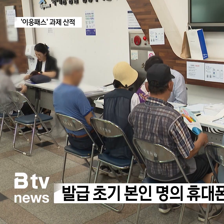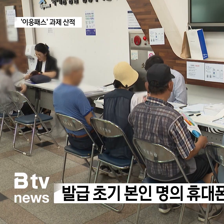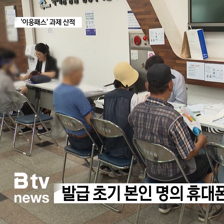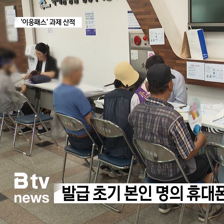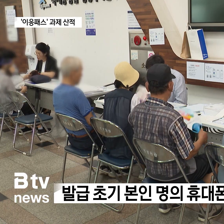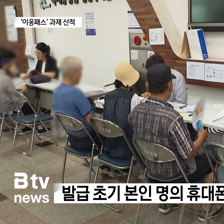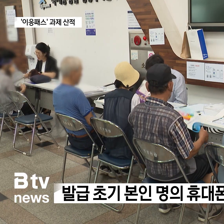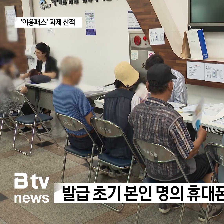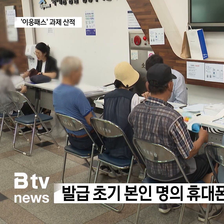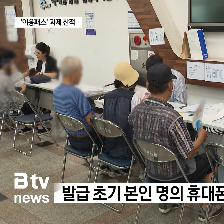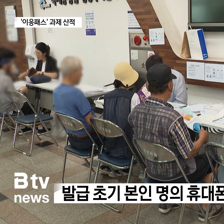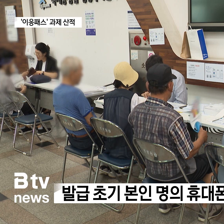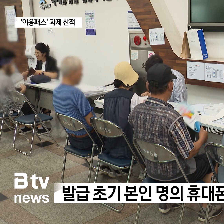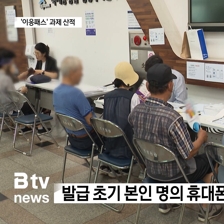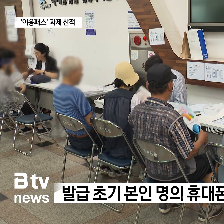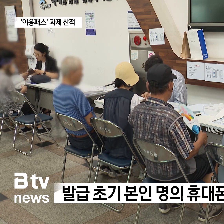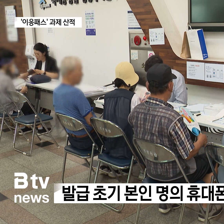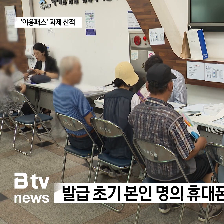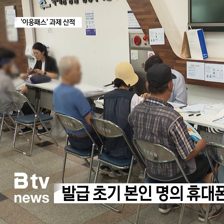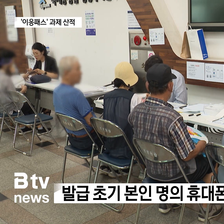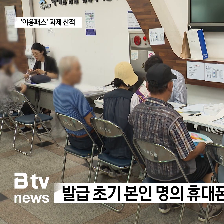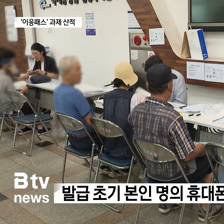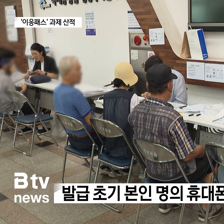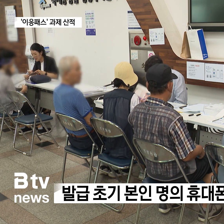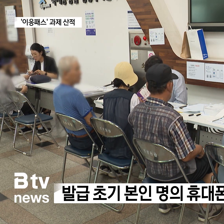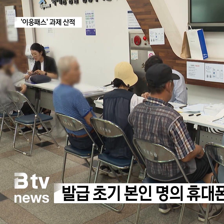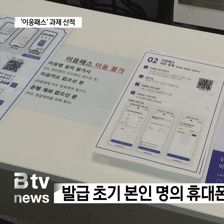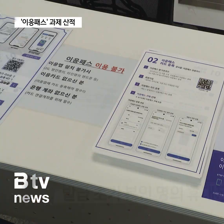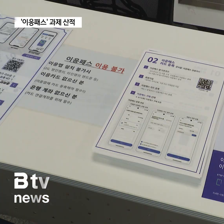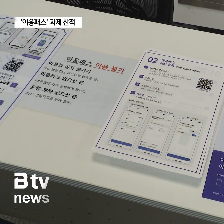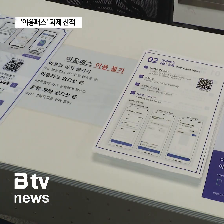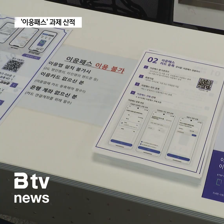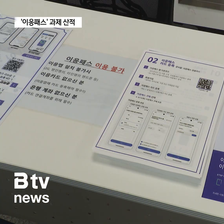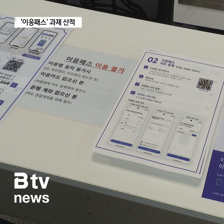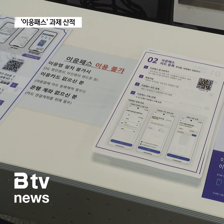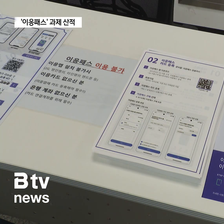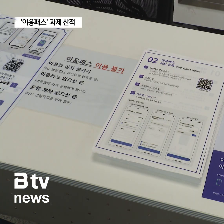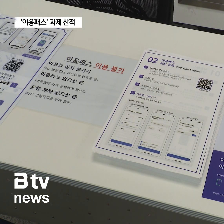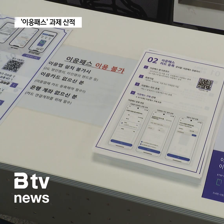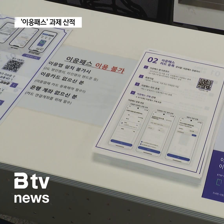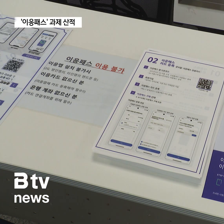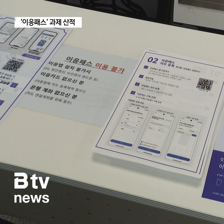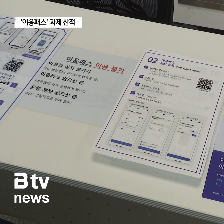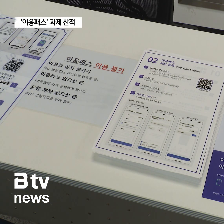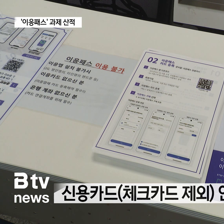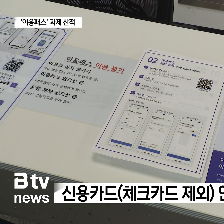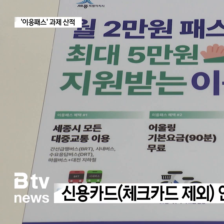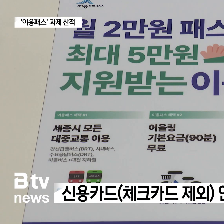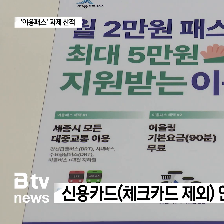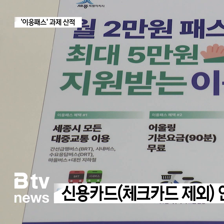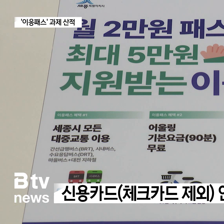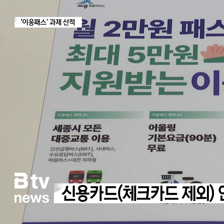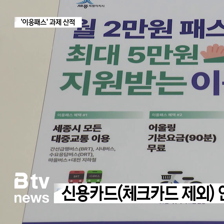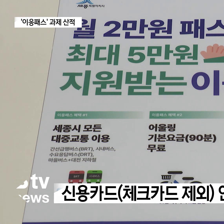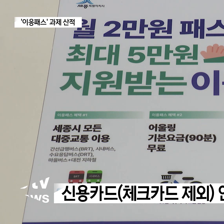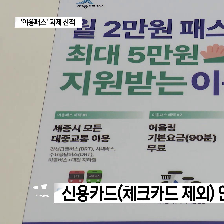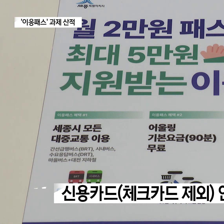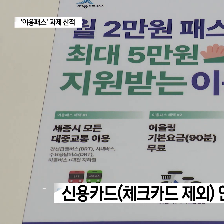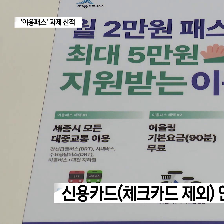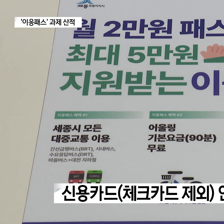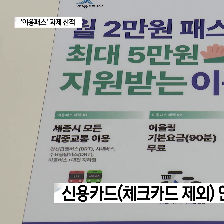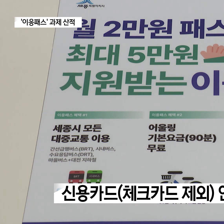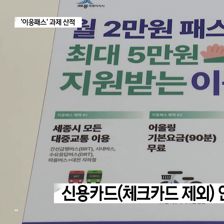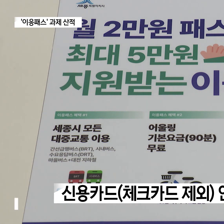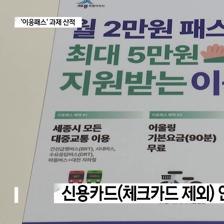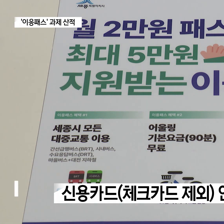경우 본인 인증이 안 돼 발걸음을 돌려야 했는가 하면 신용카드 연계 발급시 연비가 있단 점이 홍보가